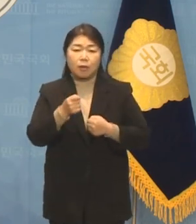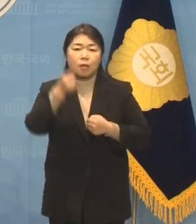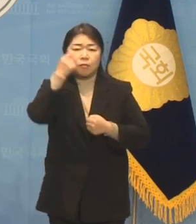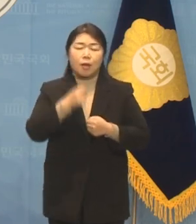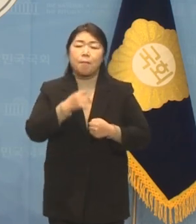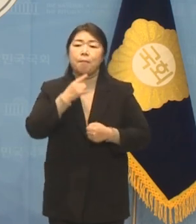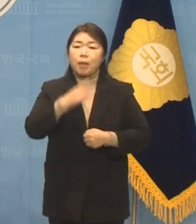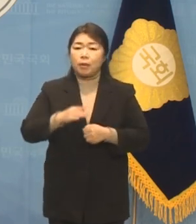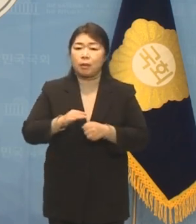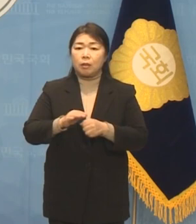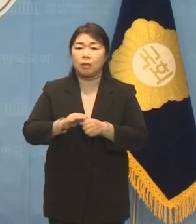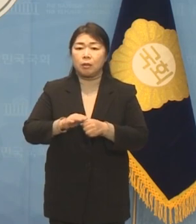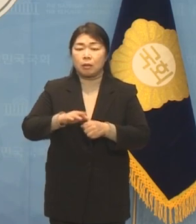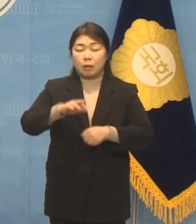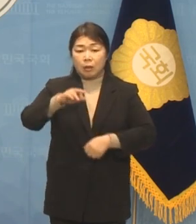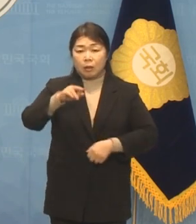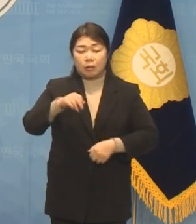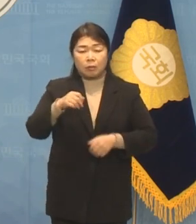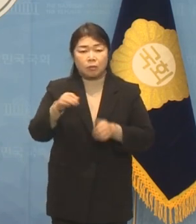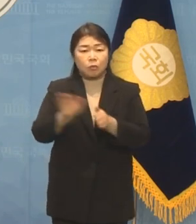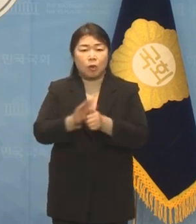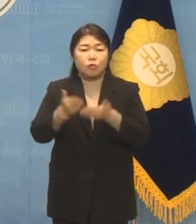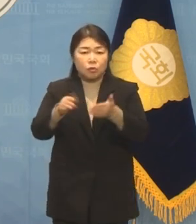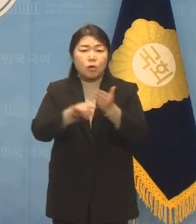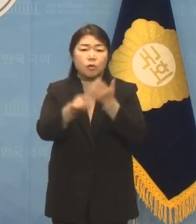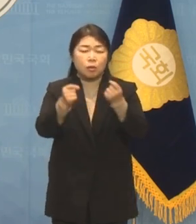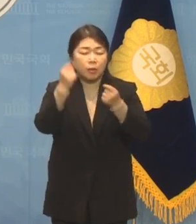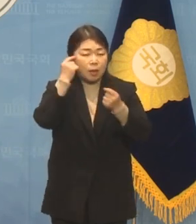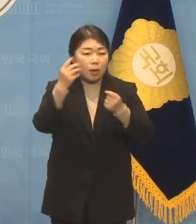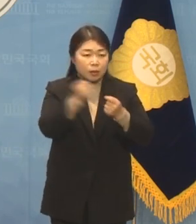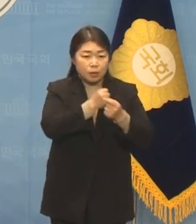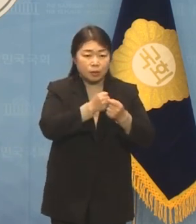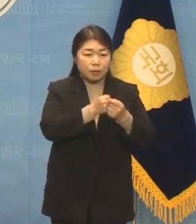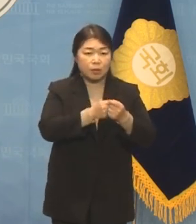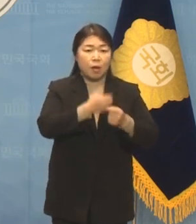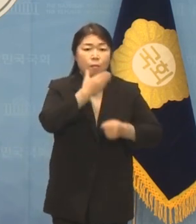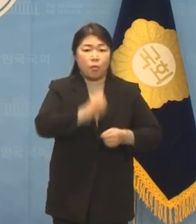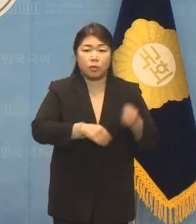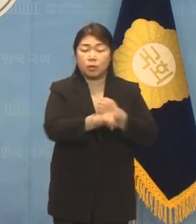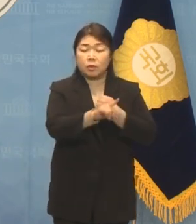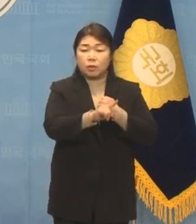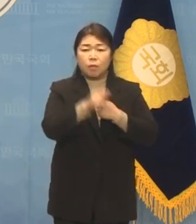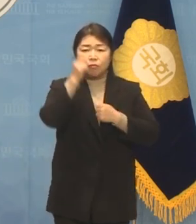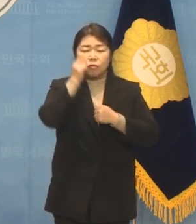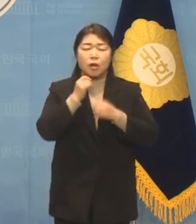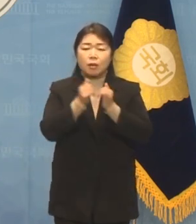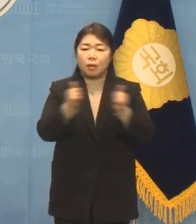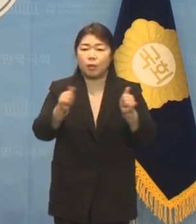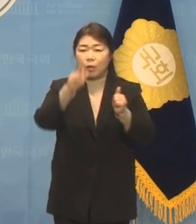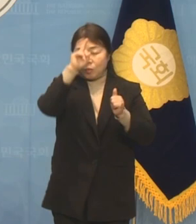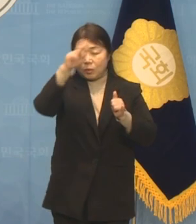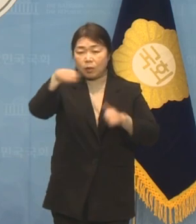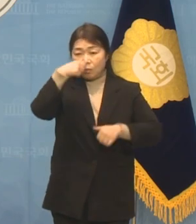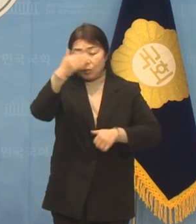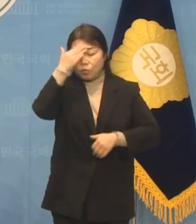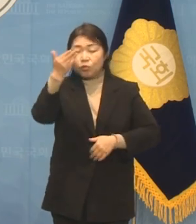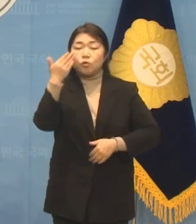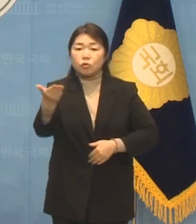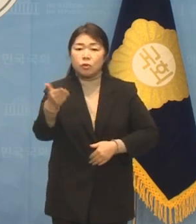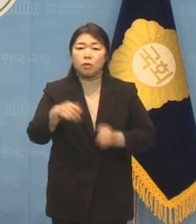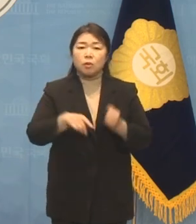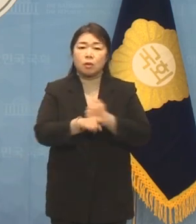사람에게 공짜 점심 주는 것 정도로 이해하는 국민의힘의 얄팍한 관점만 들킬 뿐입니다.